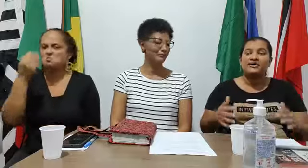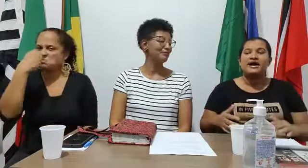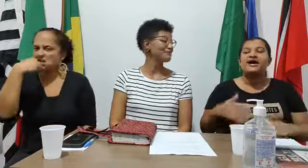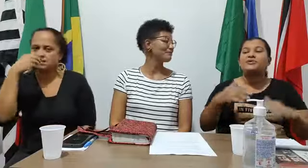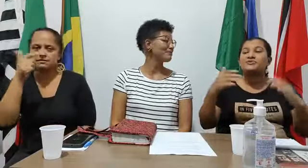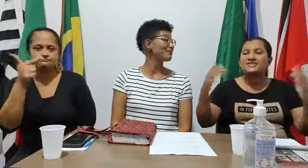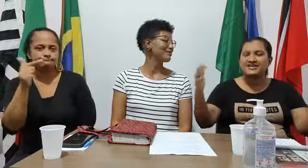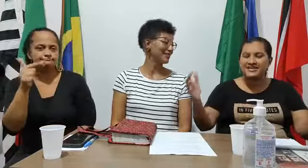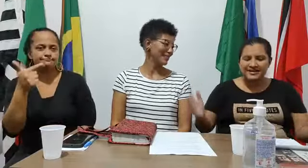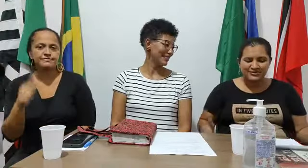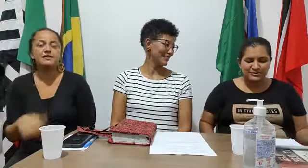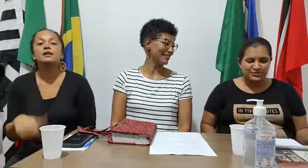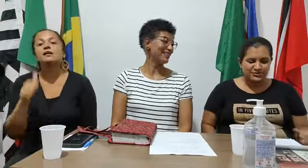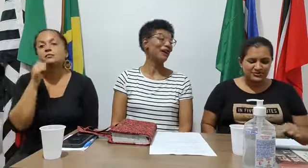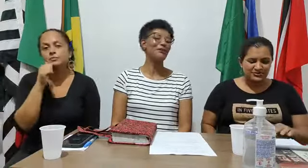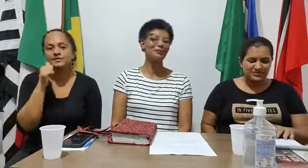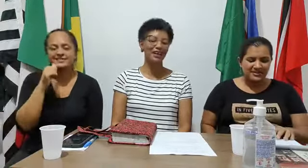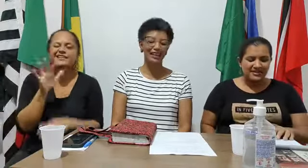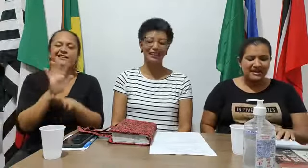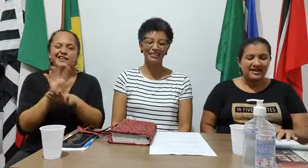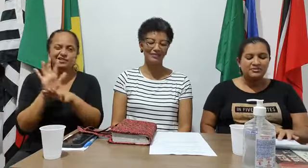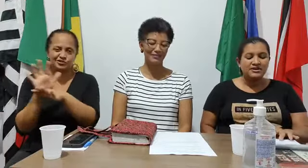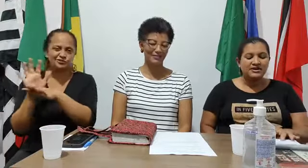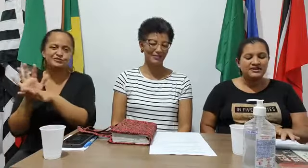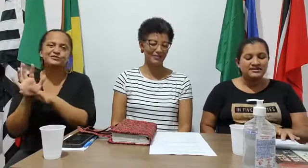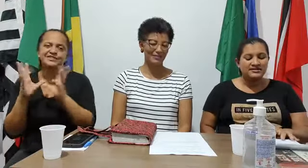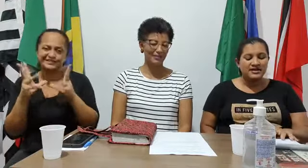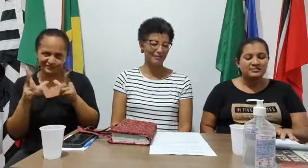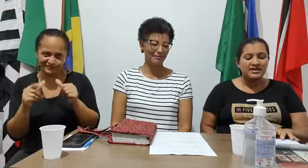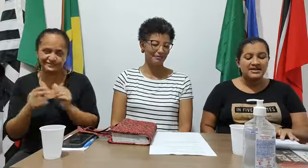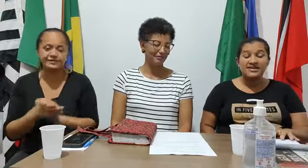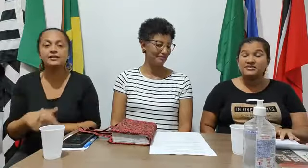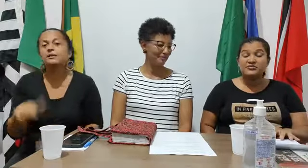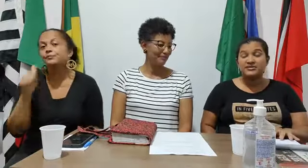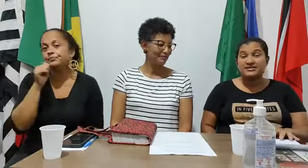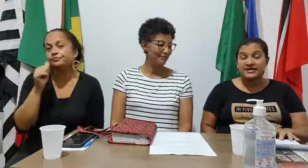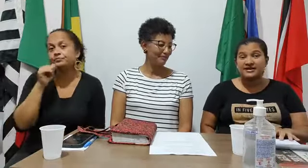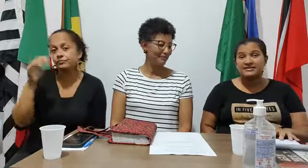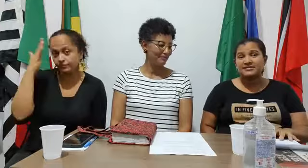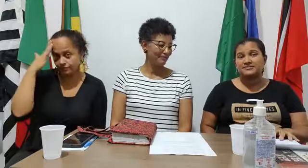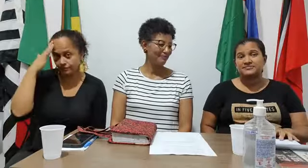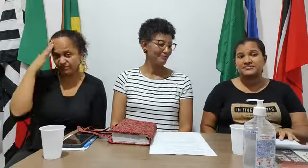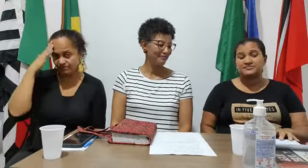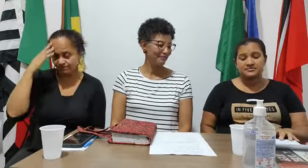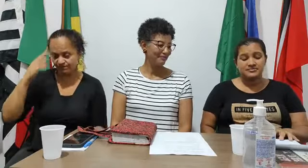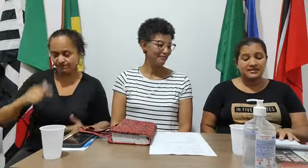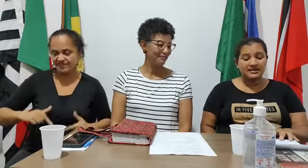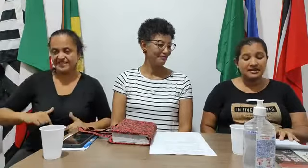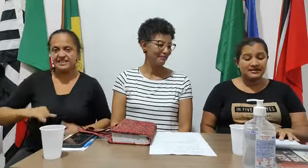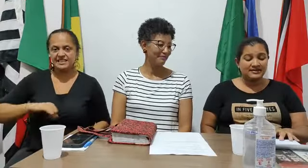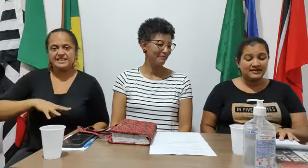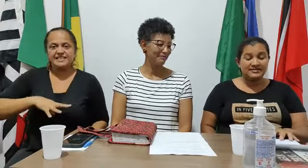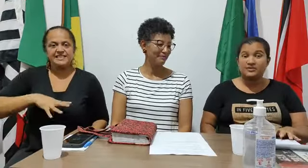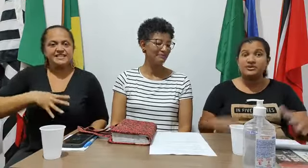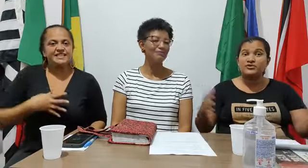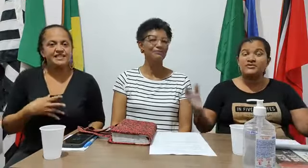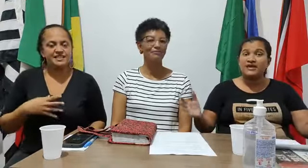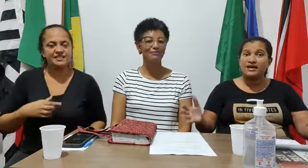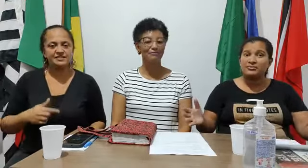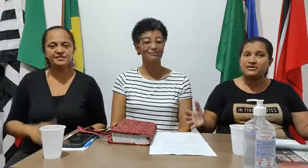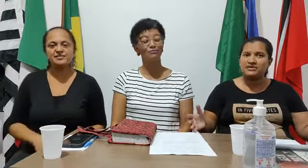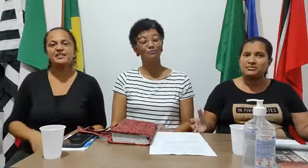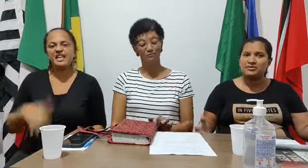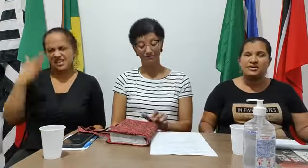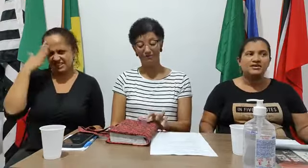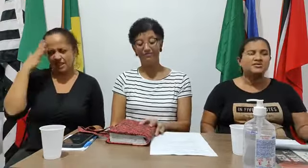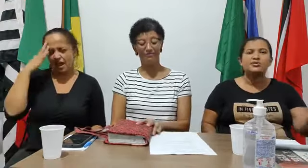procura auxiliar a todos. A mulher, sabe, ela é esforçada. Ela sabe negociar,